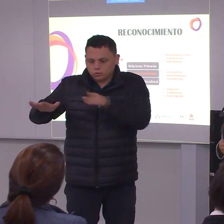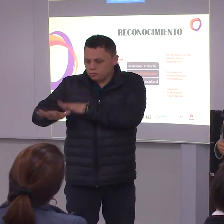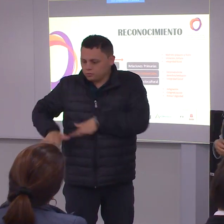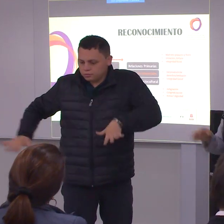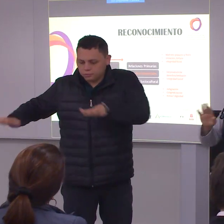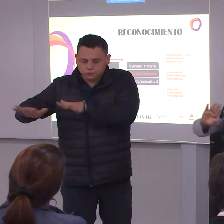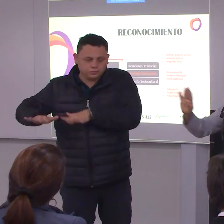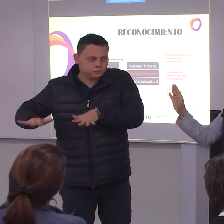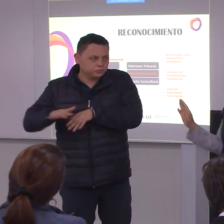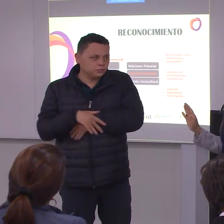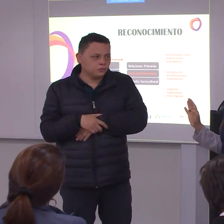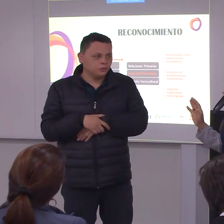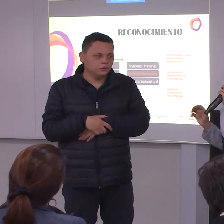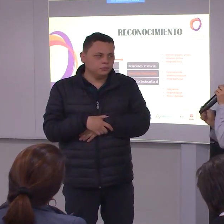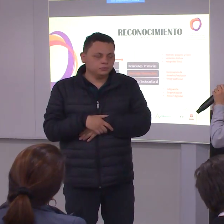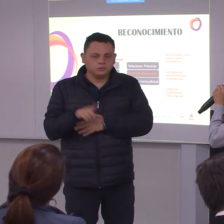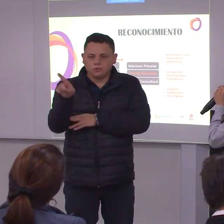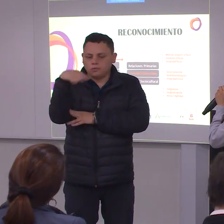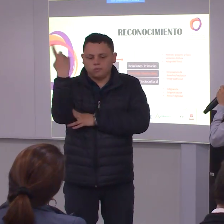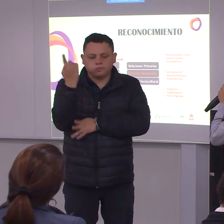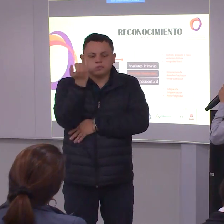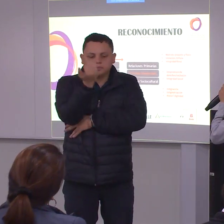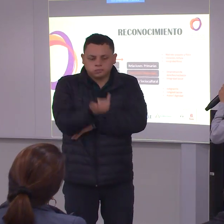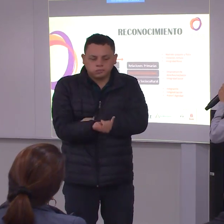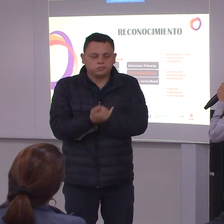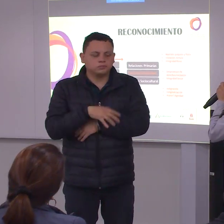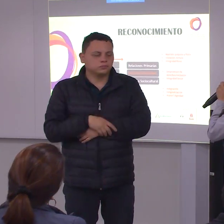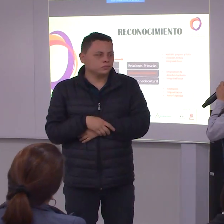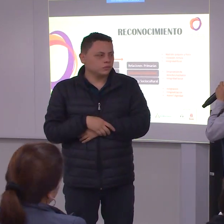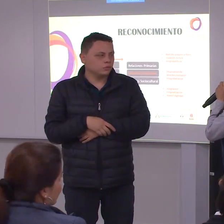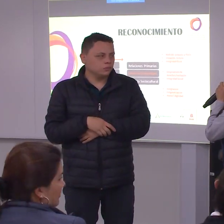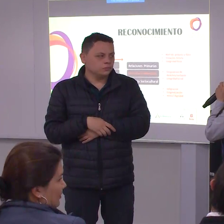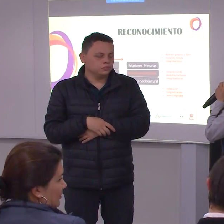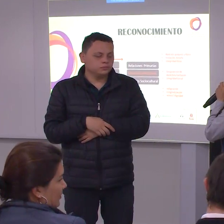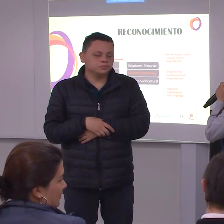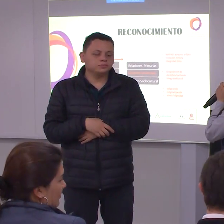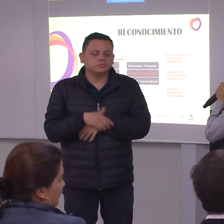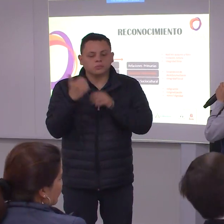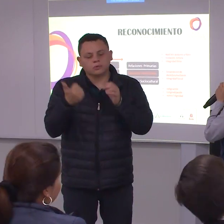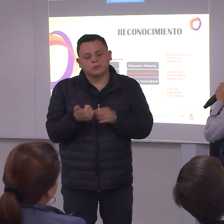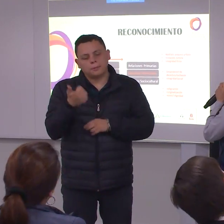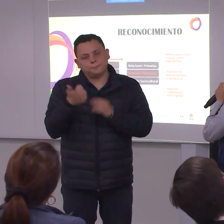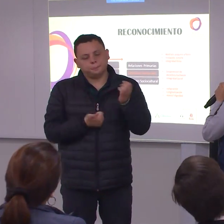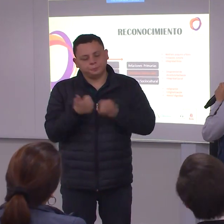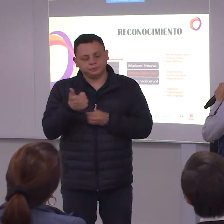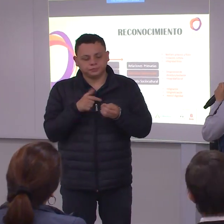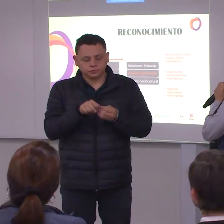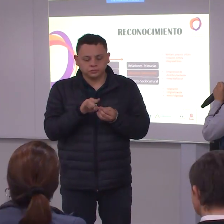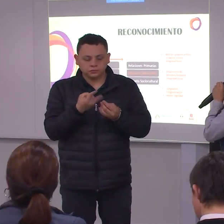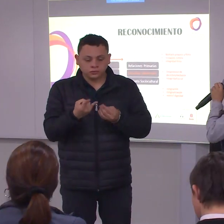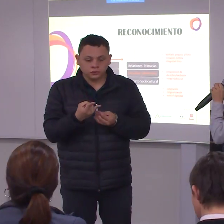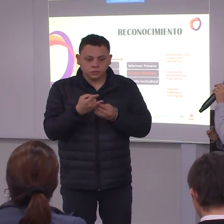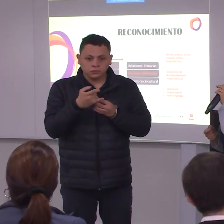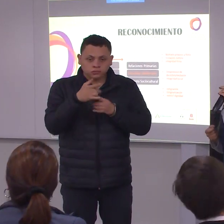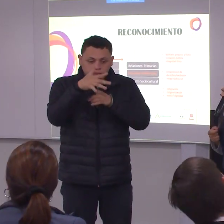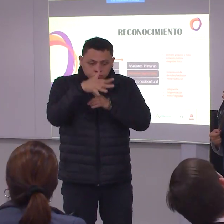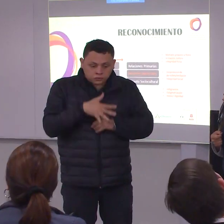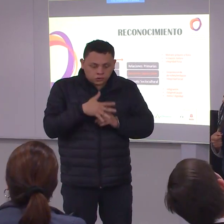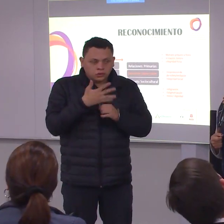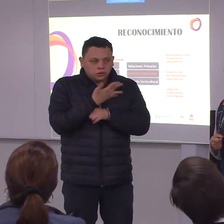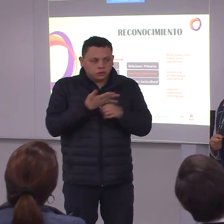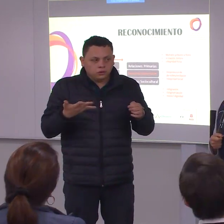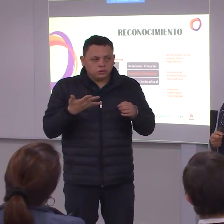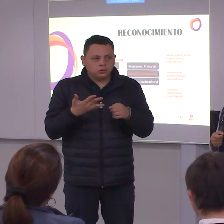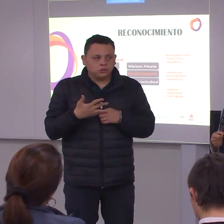son generales y cualquier forma de menosprecio en esta esfera pues nos genera una